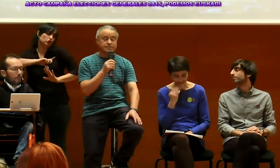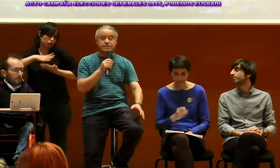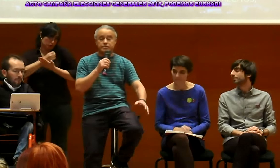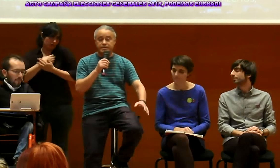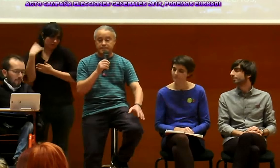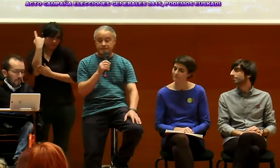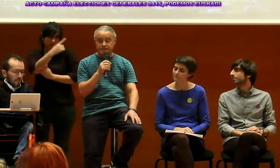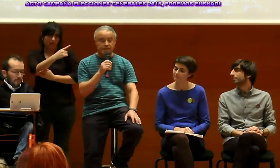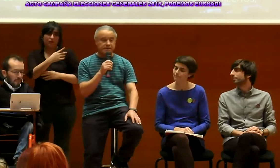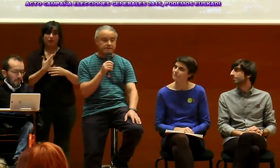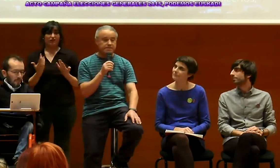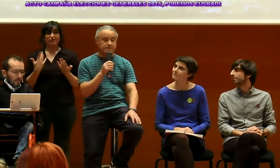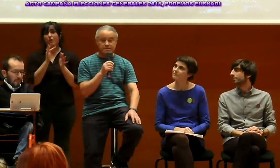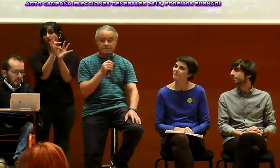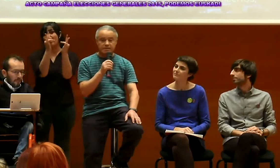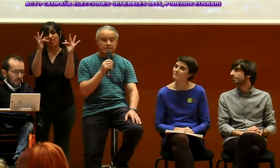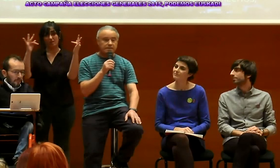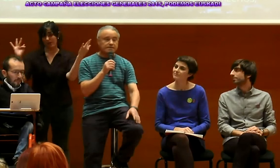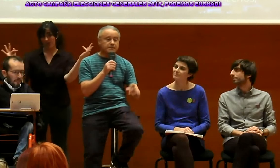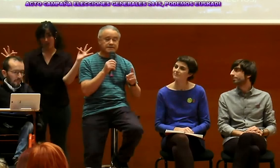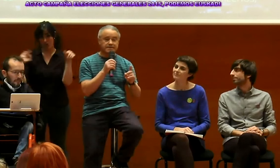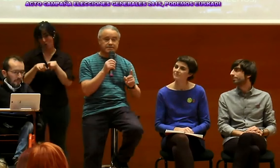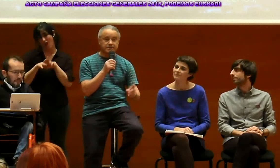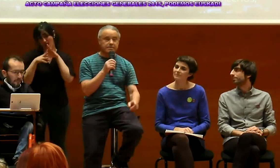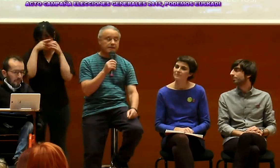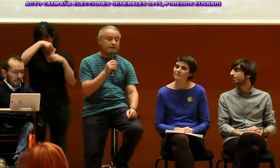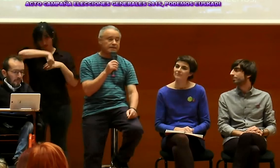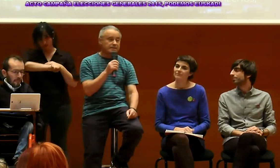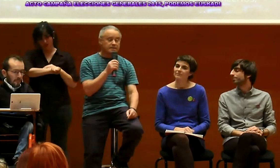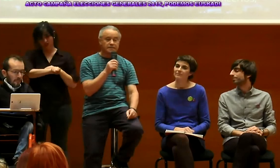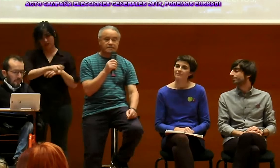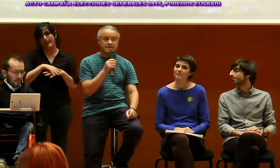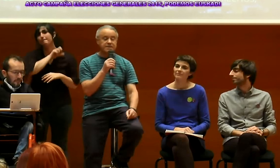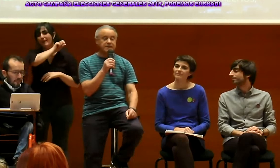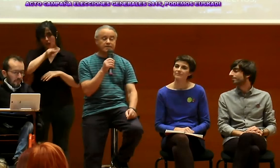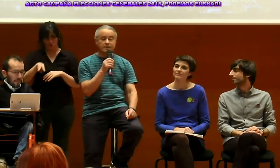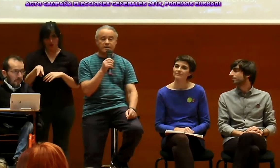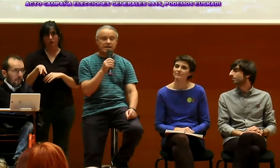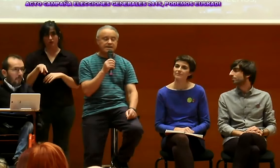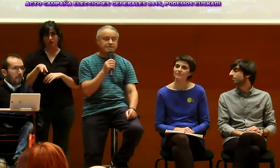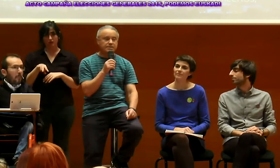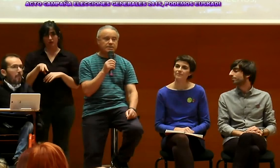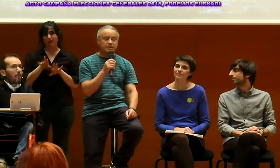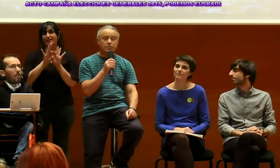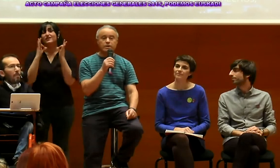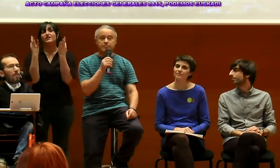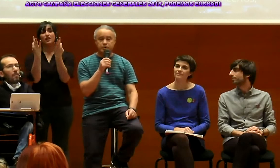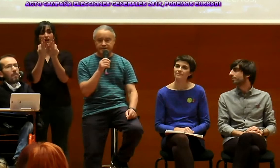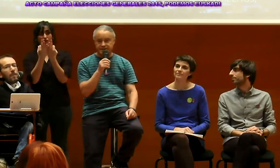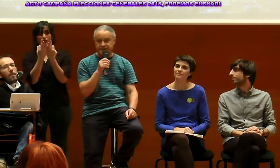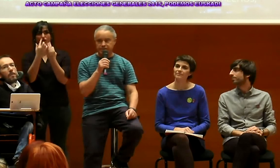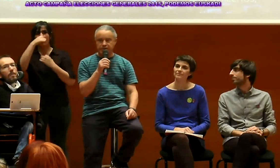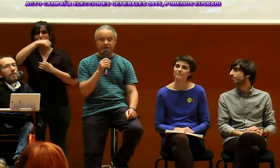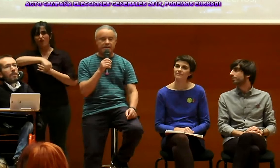pues es un cementerio de elefantes. Y más grave todavía, El Senado es una